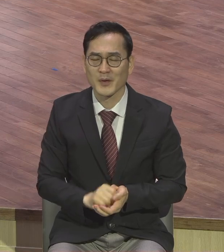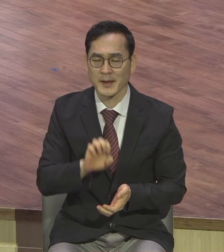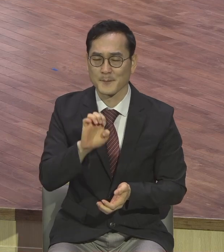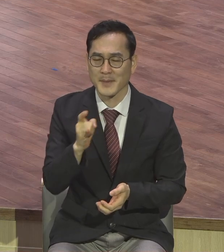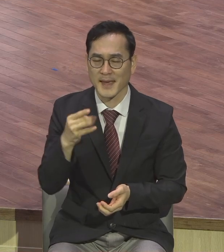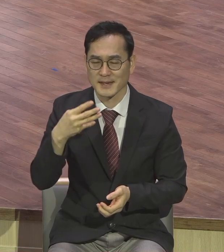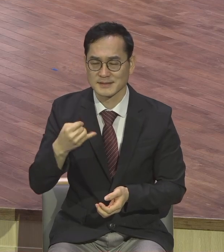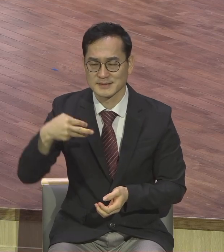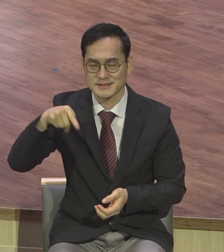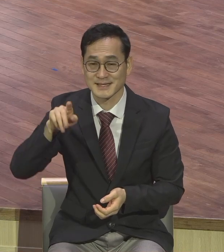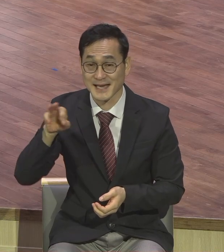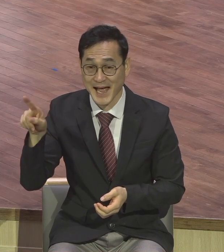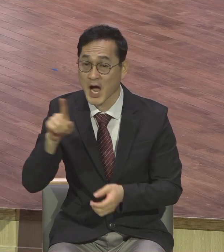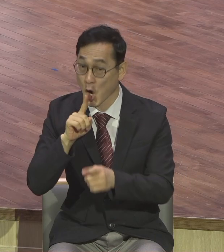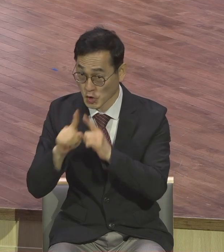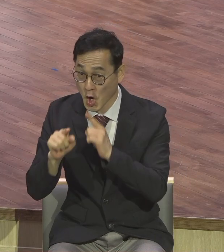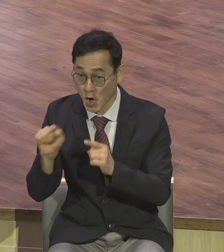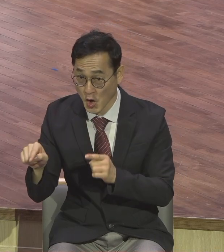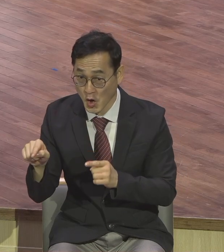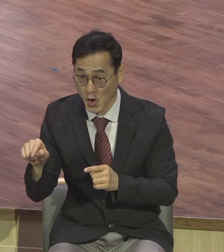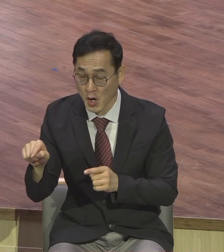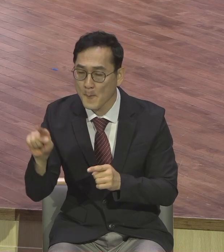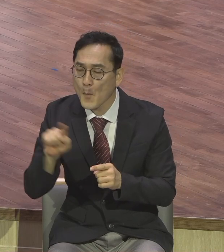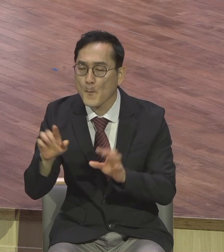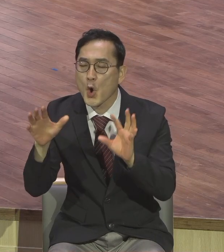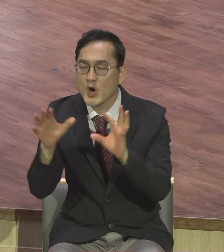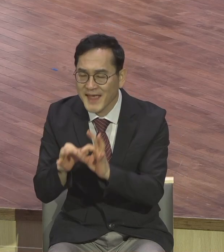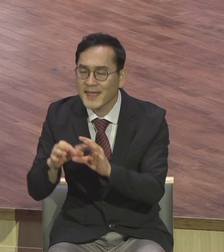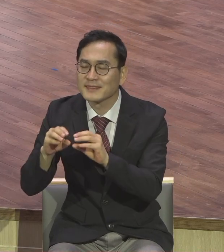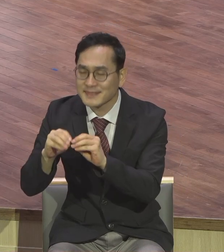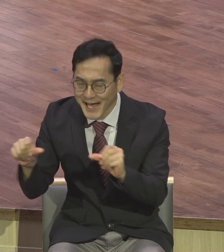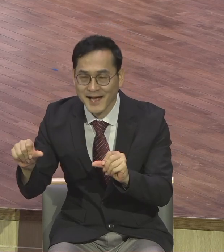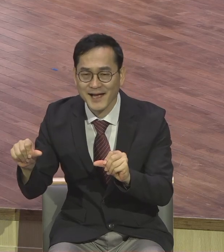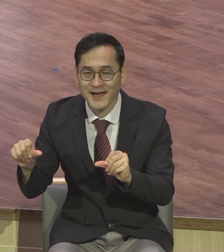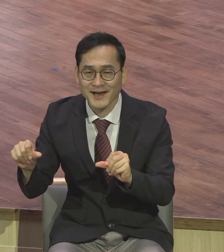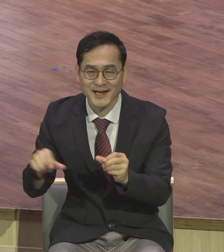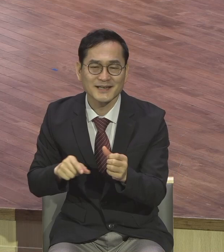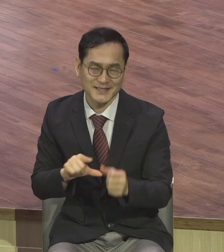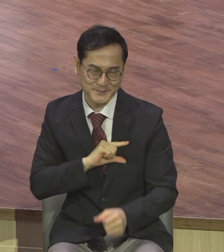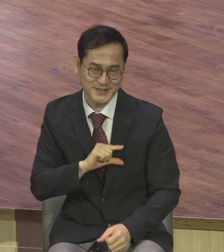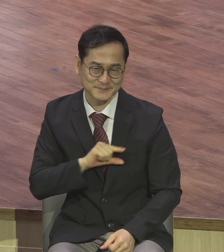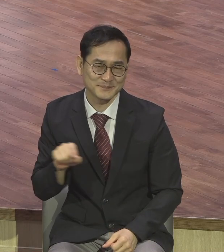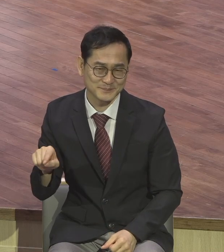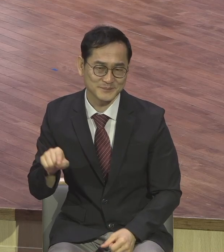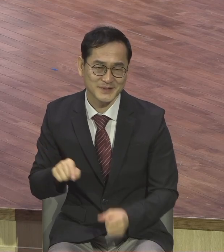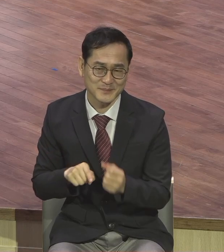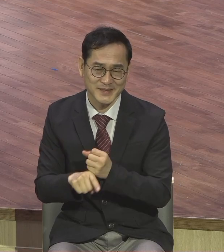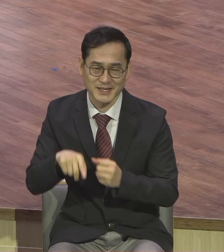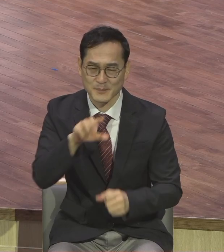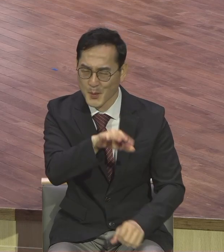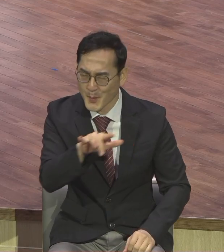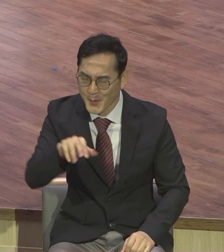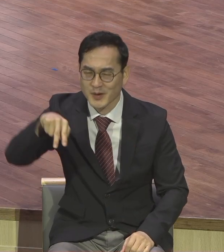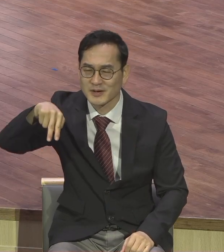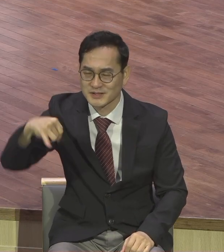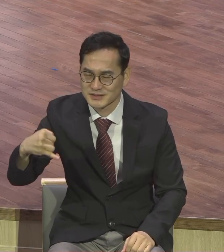페르시아 말인데 무엇의 땅 그런 말입니다. 무엇의 땅이다. 스탄은 땅이다.